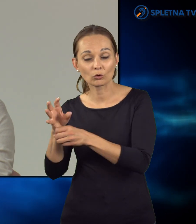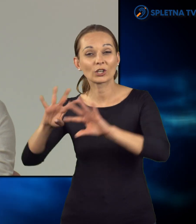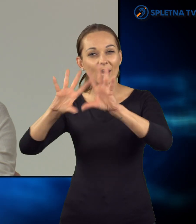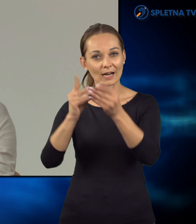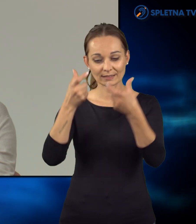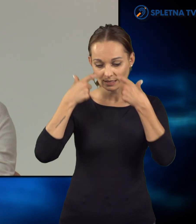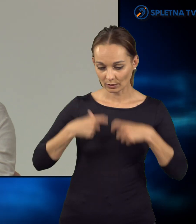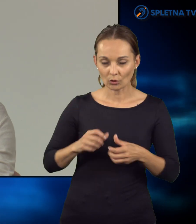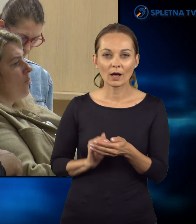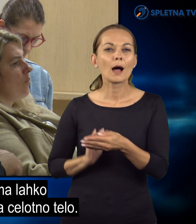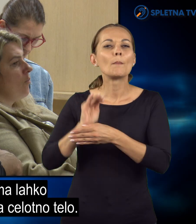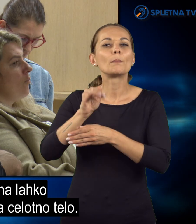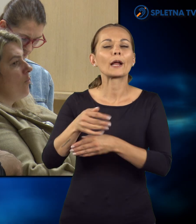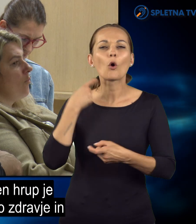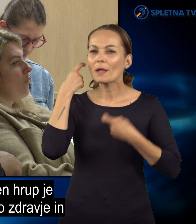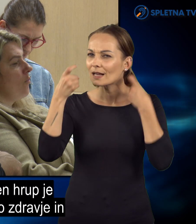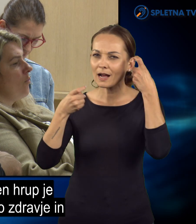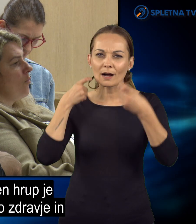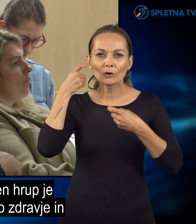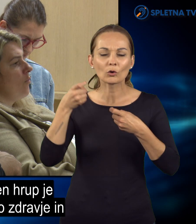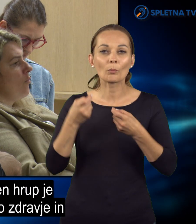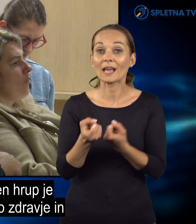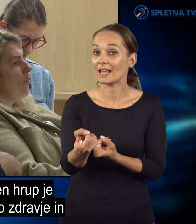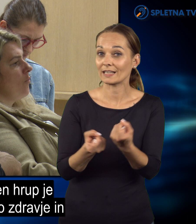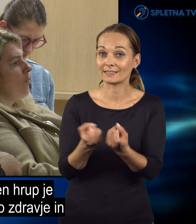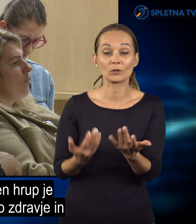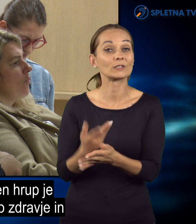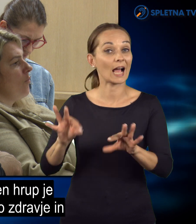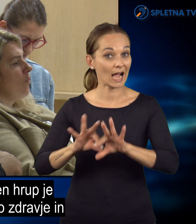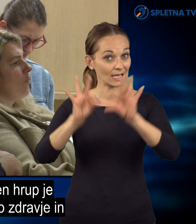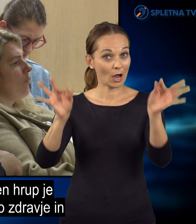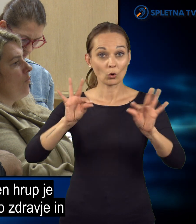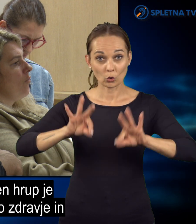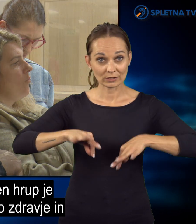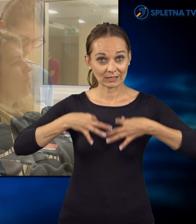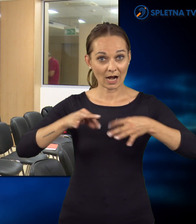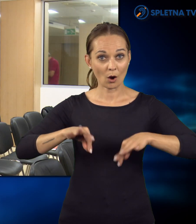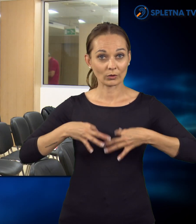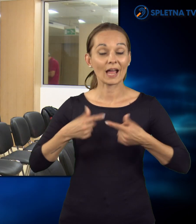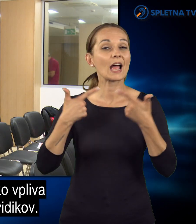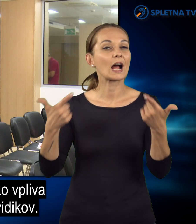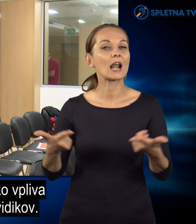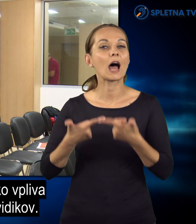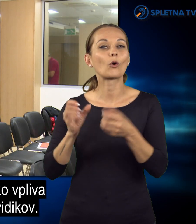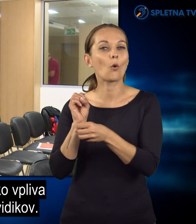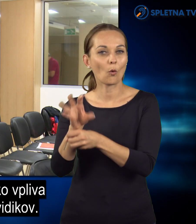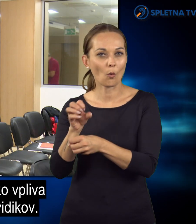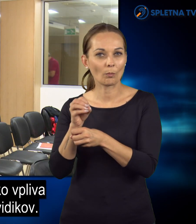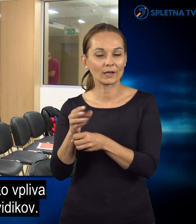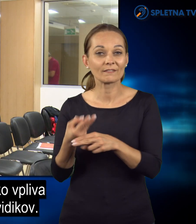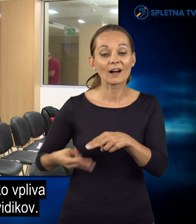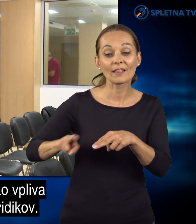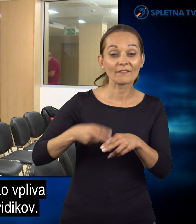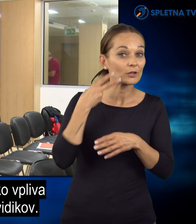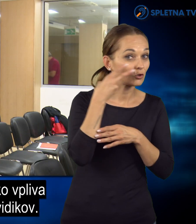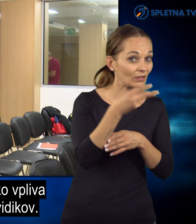na celotno telo. Prekomeren hrup je izziv za javno zdravje in sicer lahko